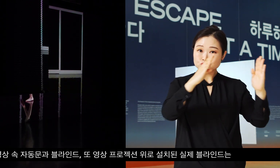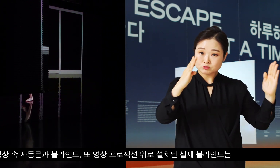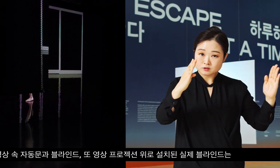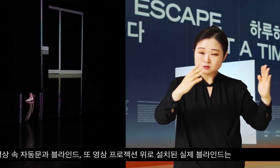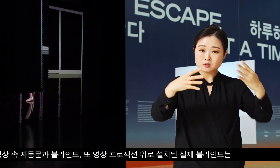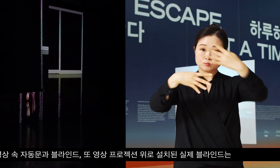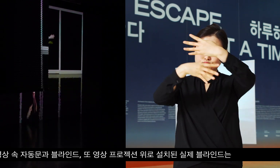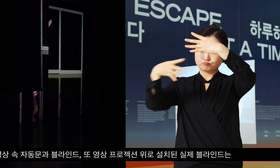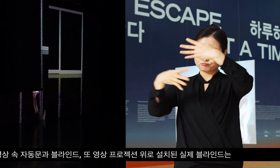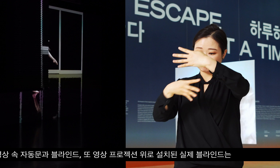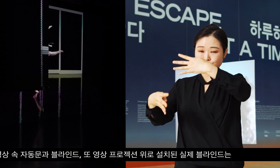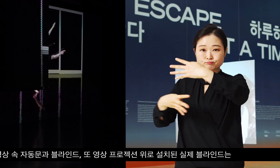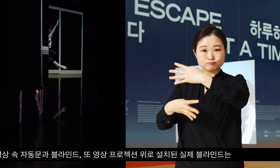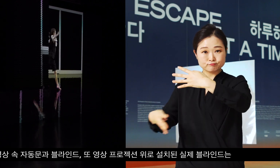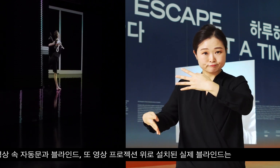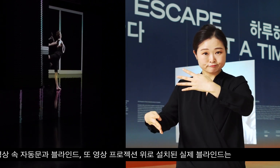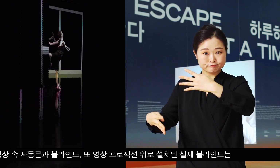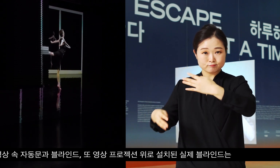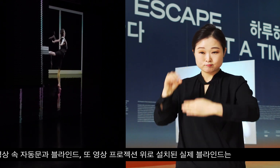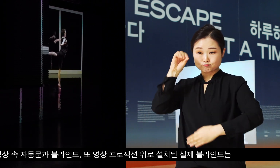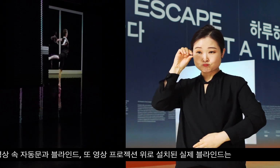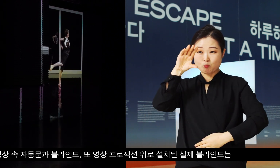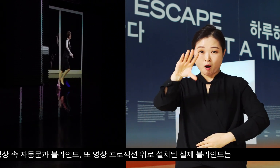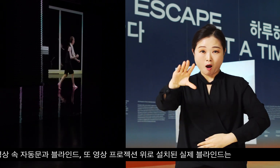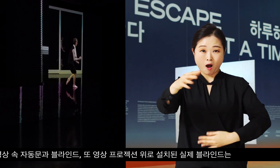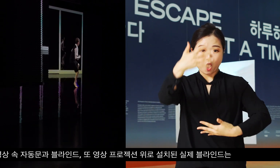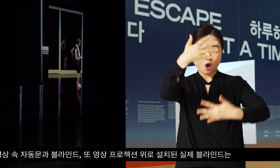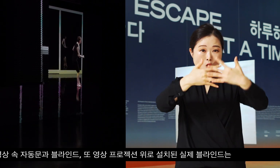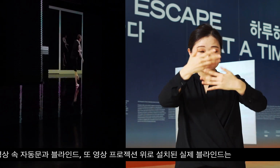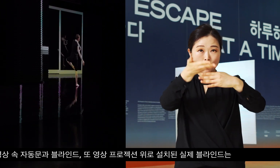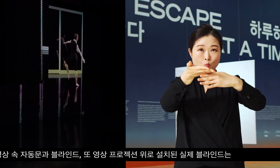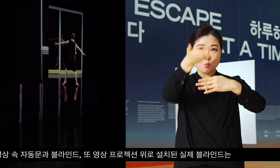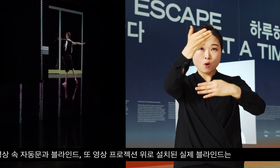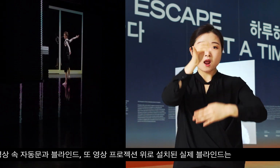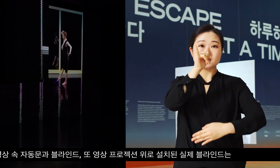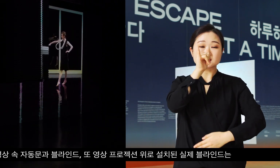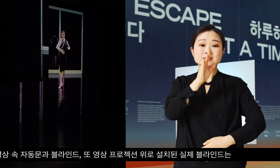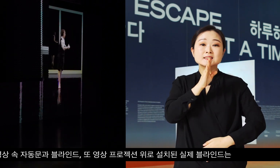또 영상 프로젝션 위로 설치된 실제 블라인드는